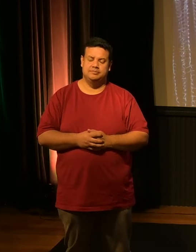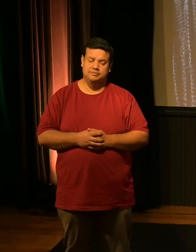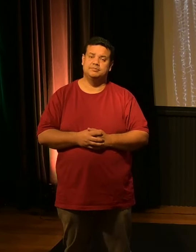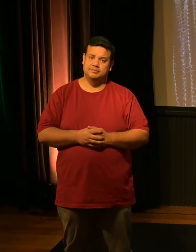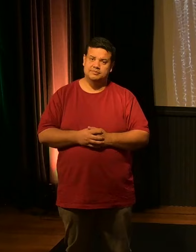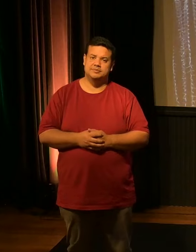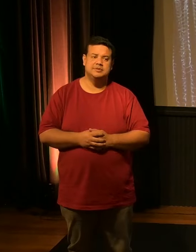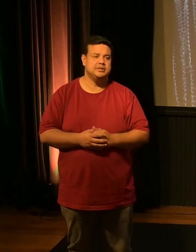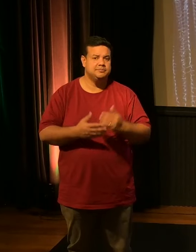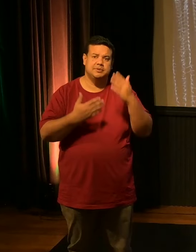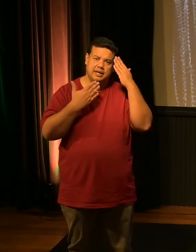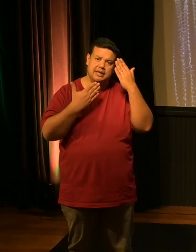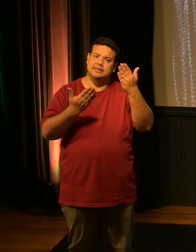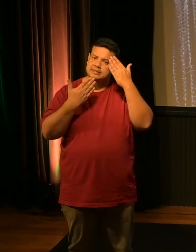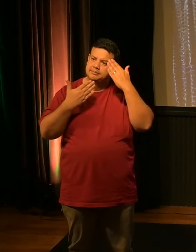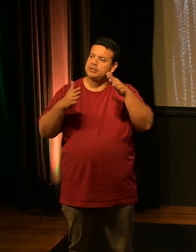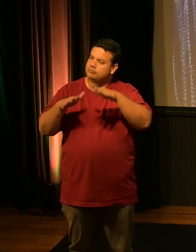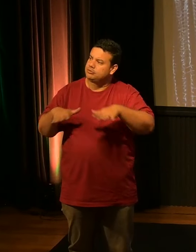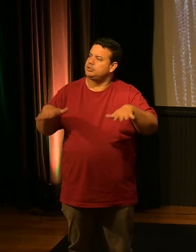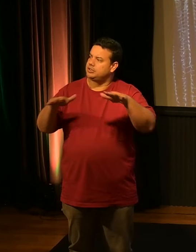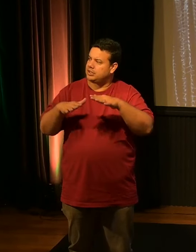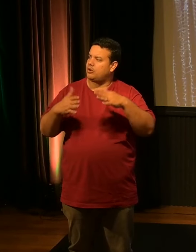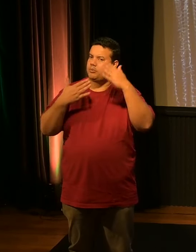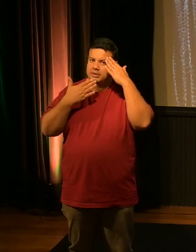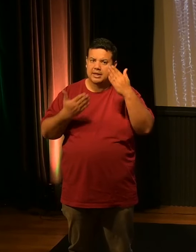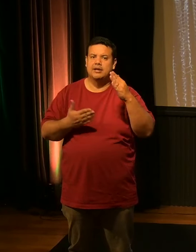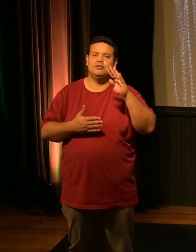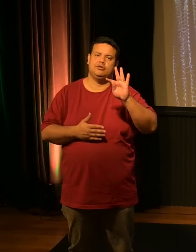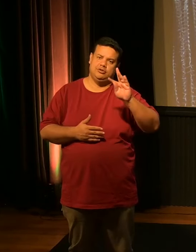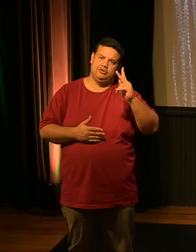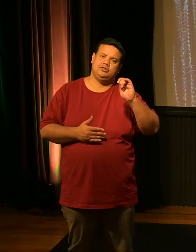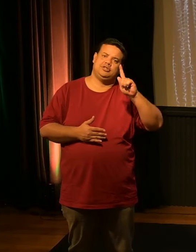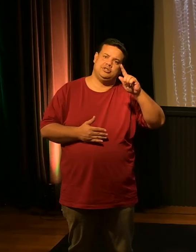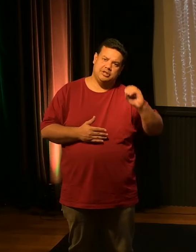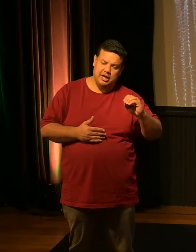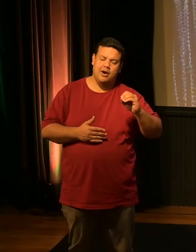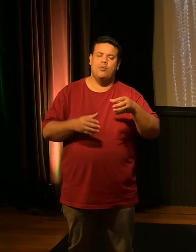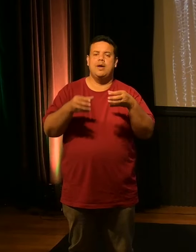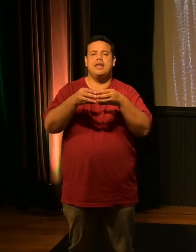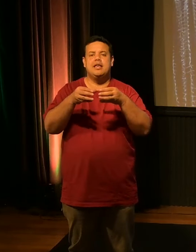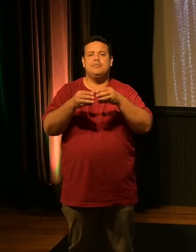enfim, agradecimentos gerais, né? Muito obrigado, Thiago, muito obrigado, equipe aqui do IMS